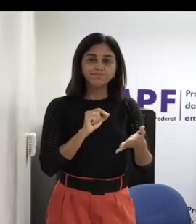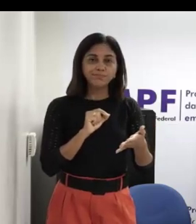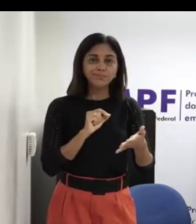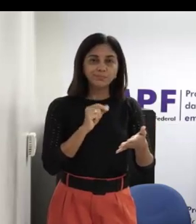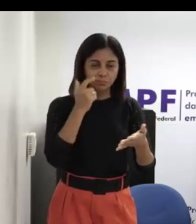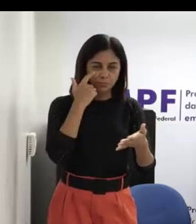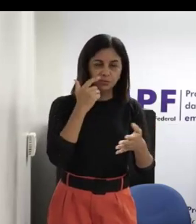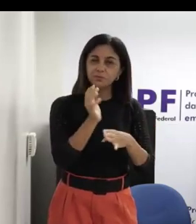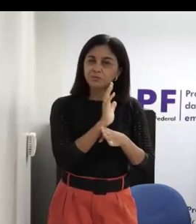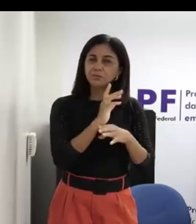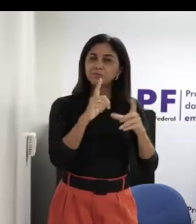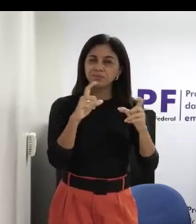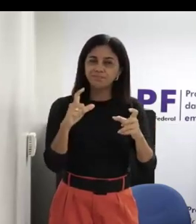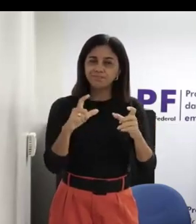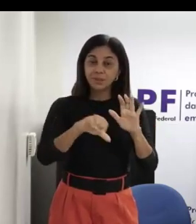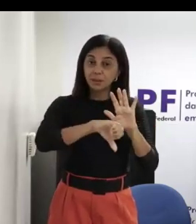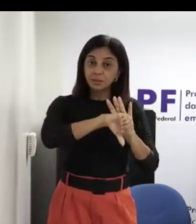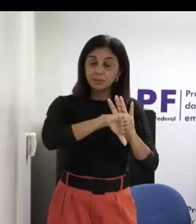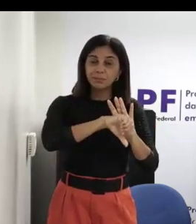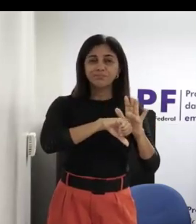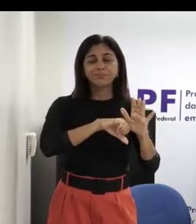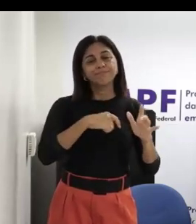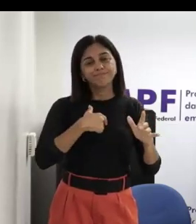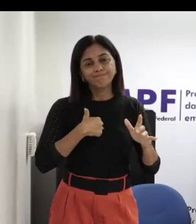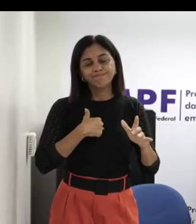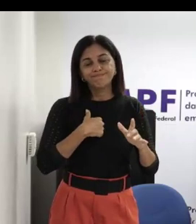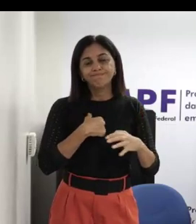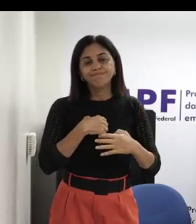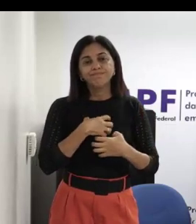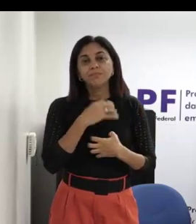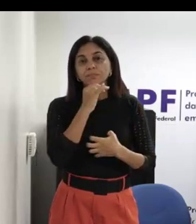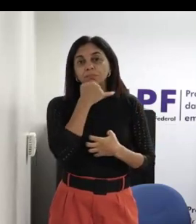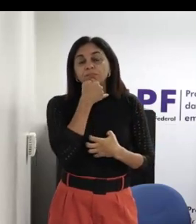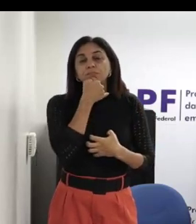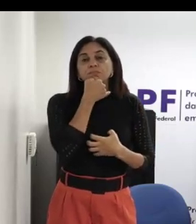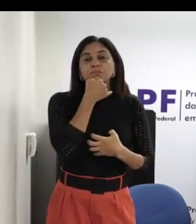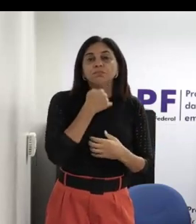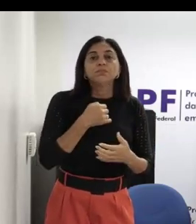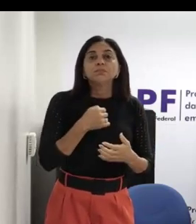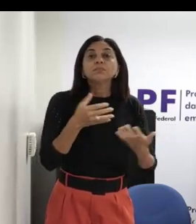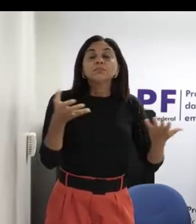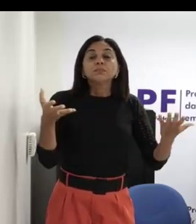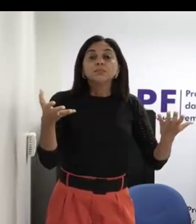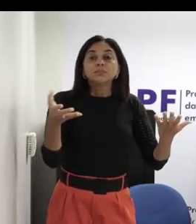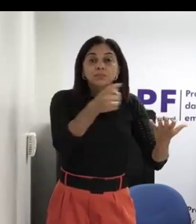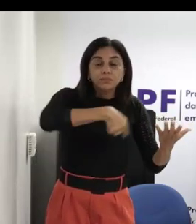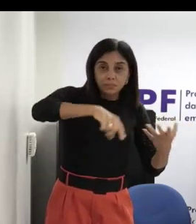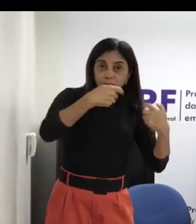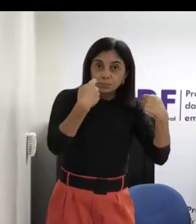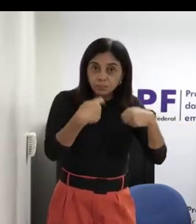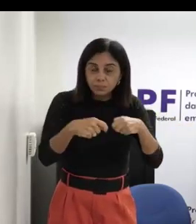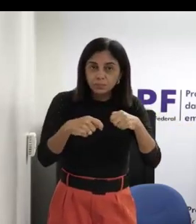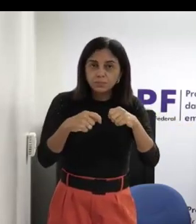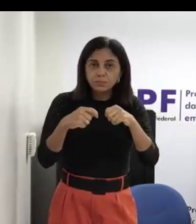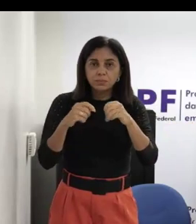infelicidade porque o crime ocorreu Tá bom então vamos conversar vamos participar essa troca de ideias é importante